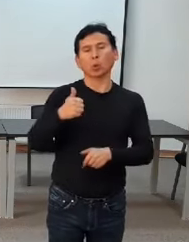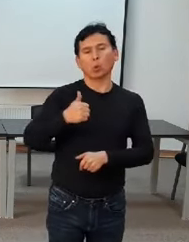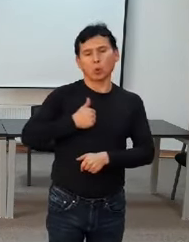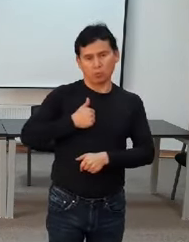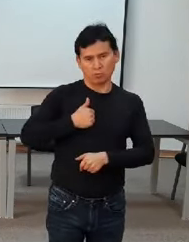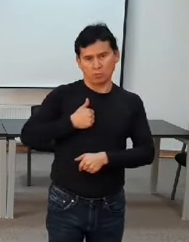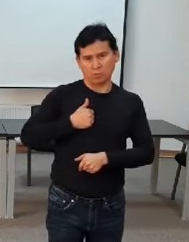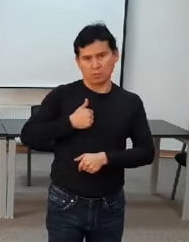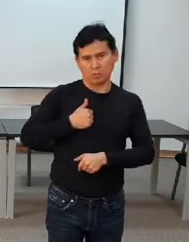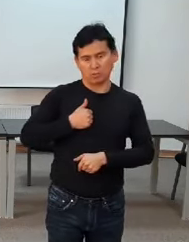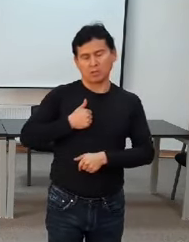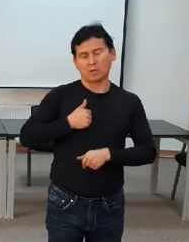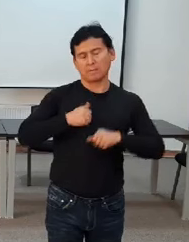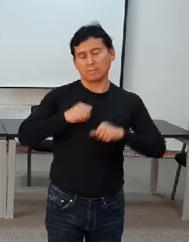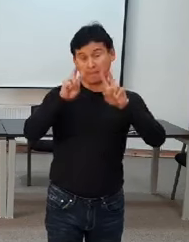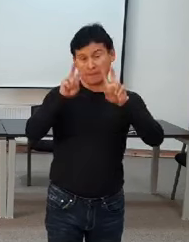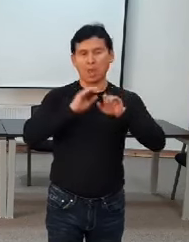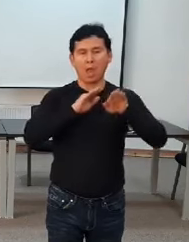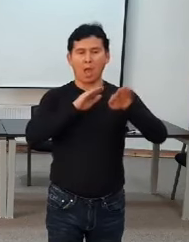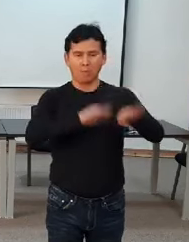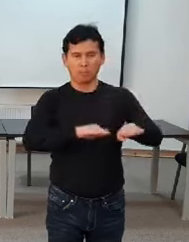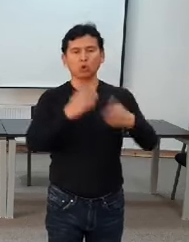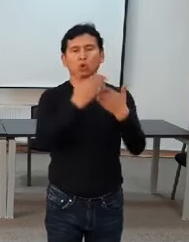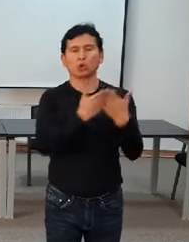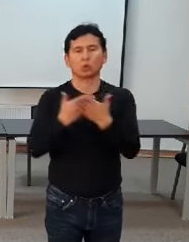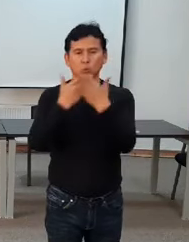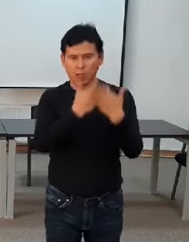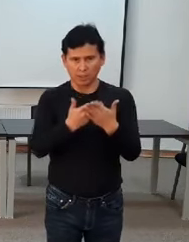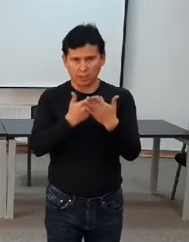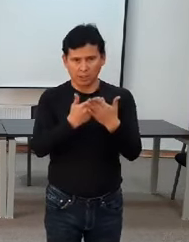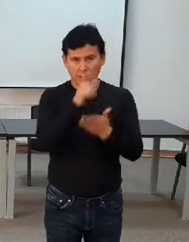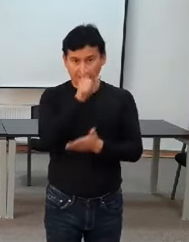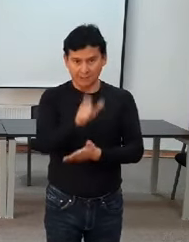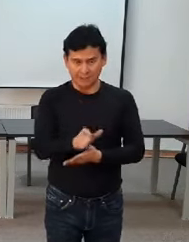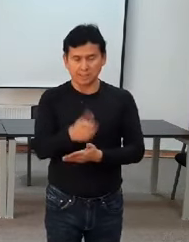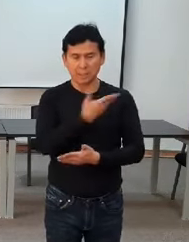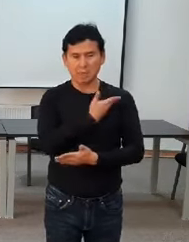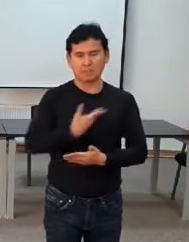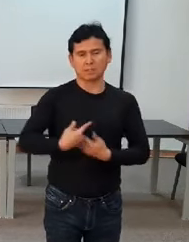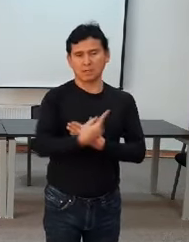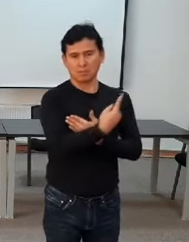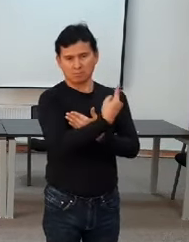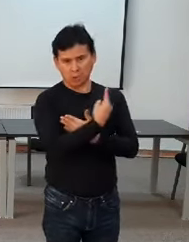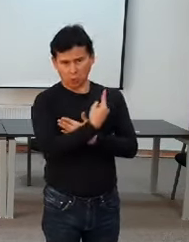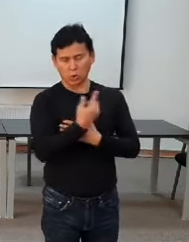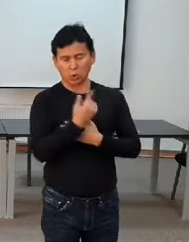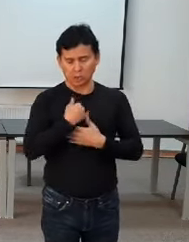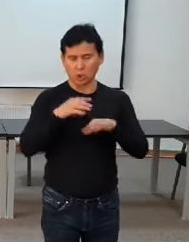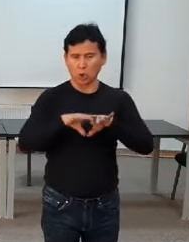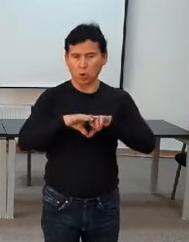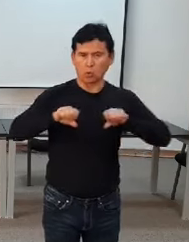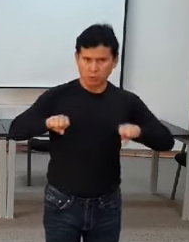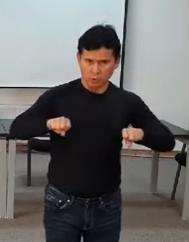la medida que de apoyo a los estudiantes en estas condiciones, en que el presidente se comprometió a